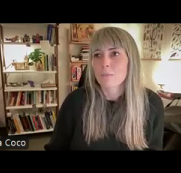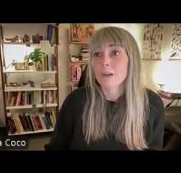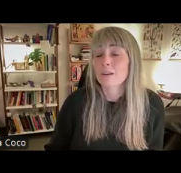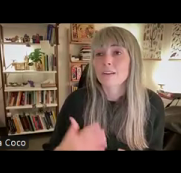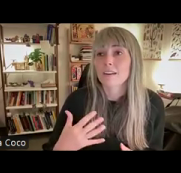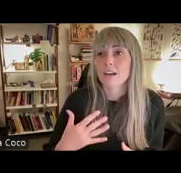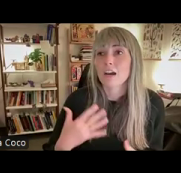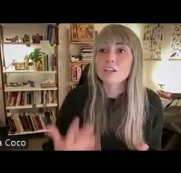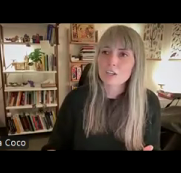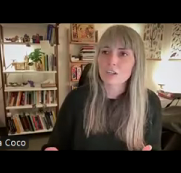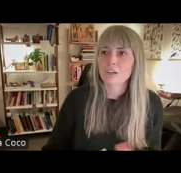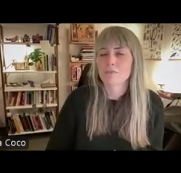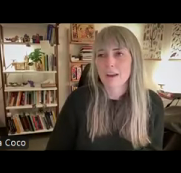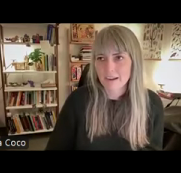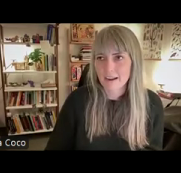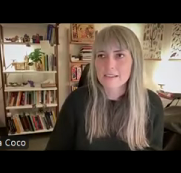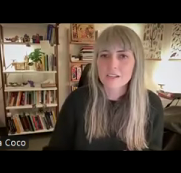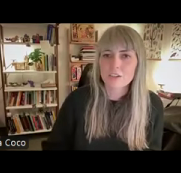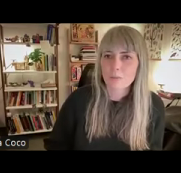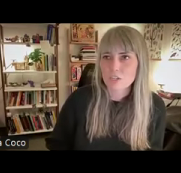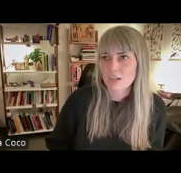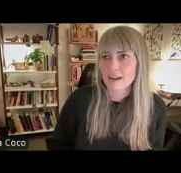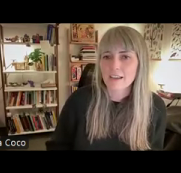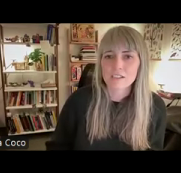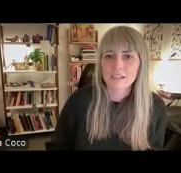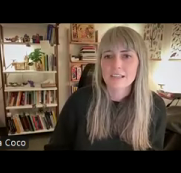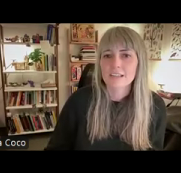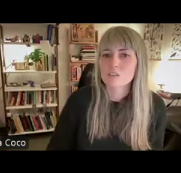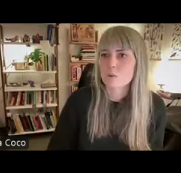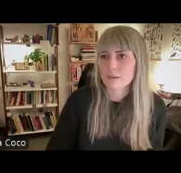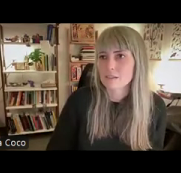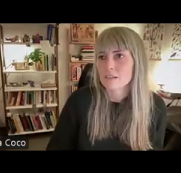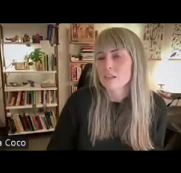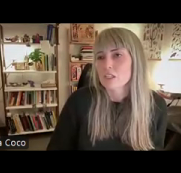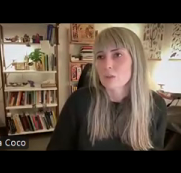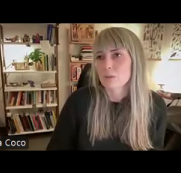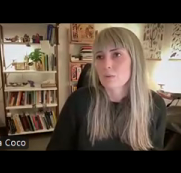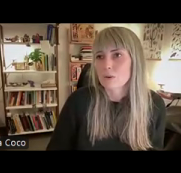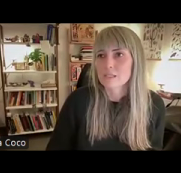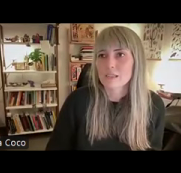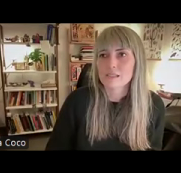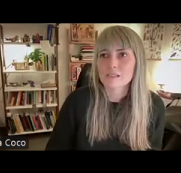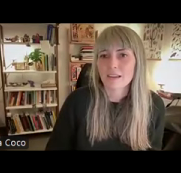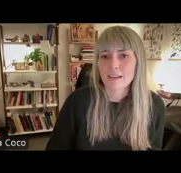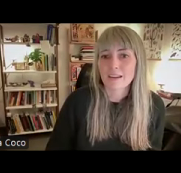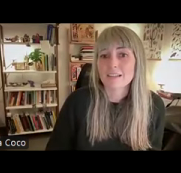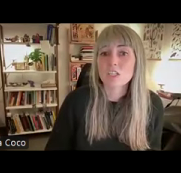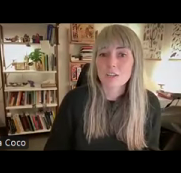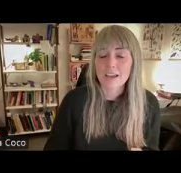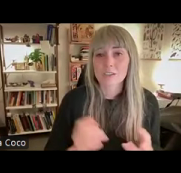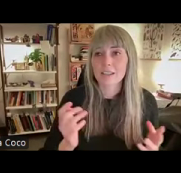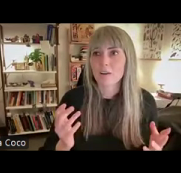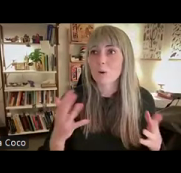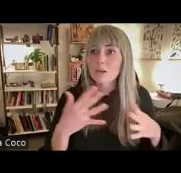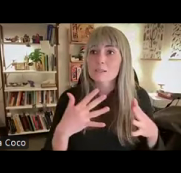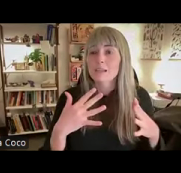musculoesqueléticas, las exposiciones a químicos, pero reconozco que uno de los mayores peligros